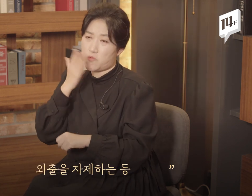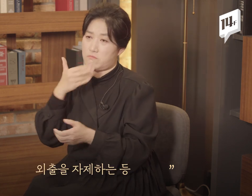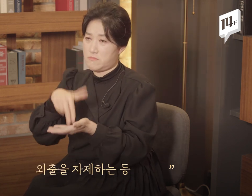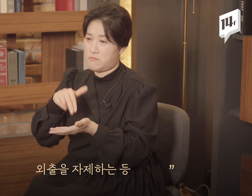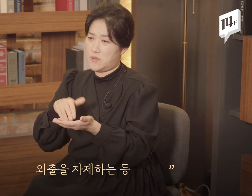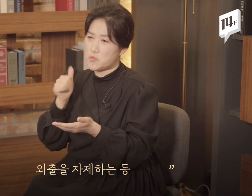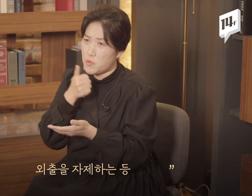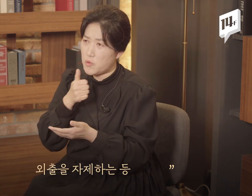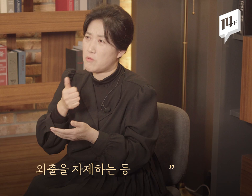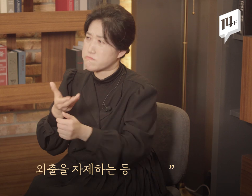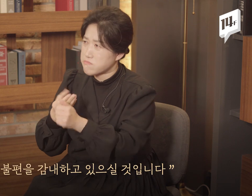음